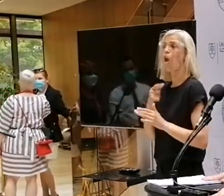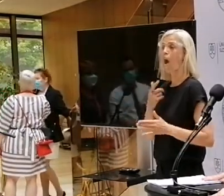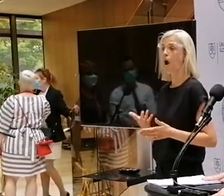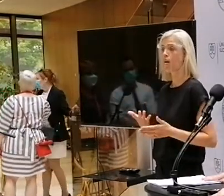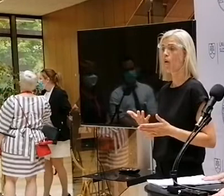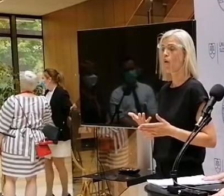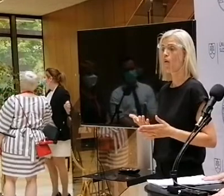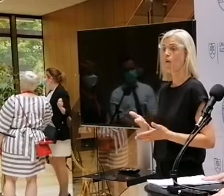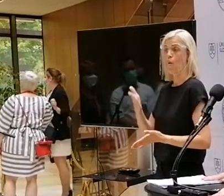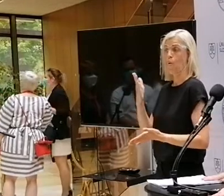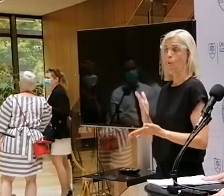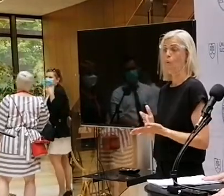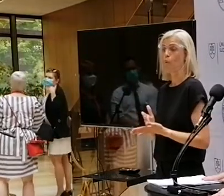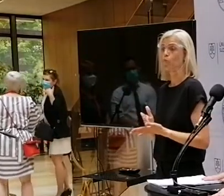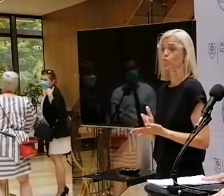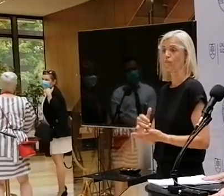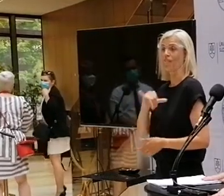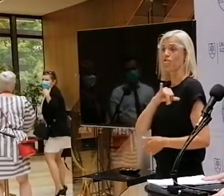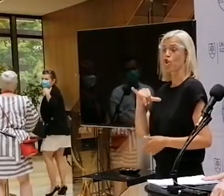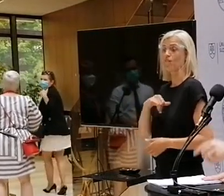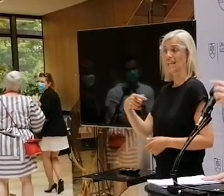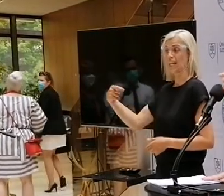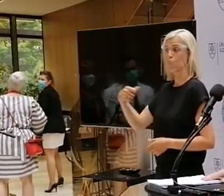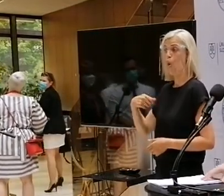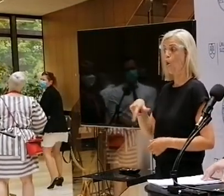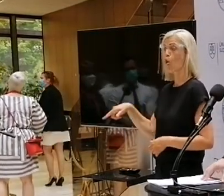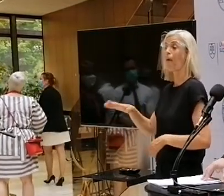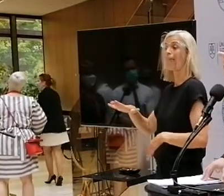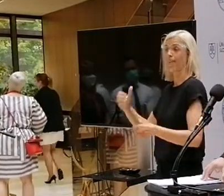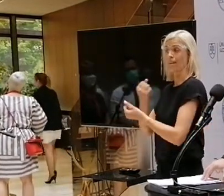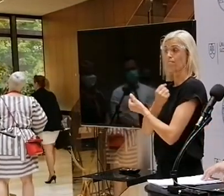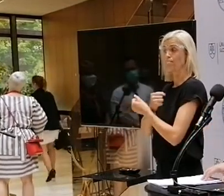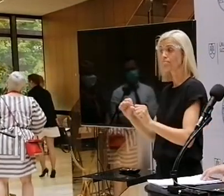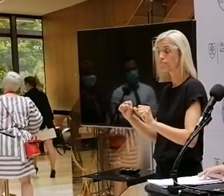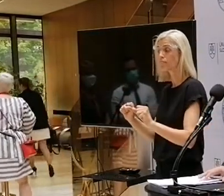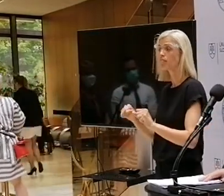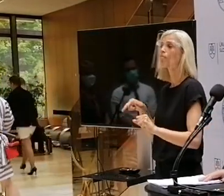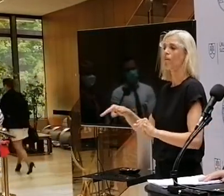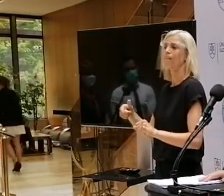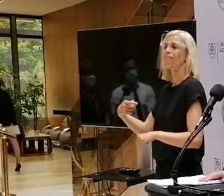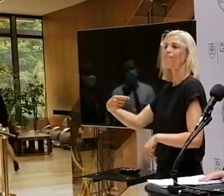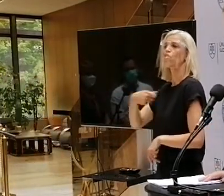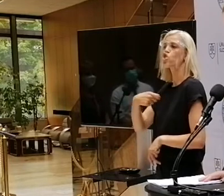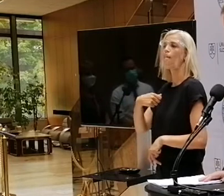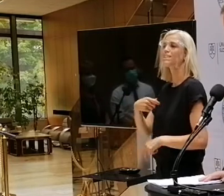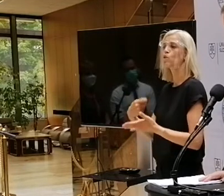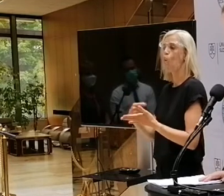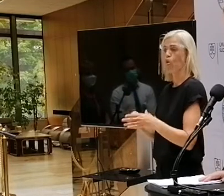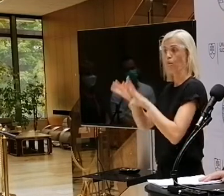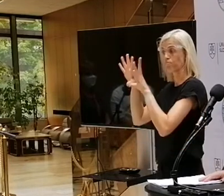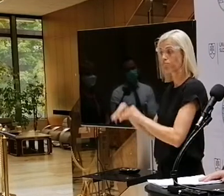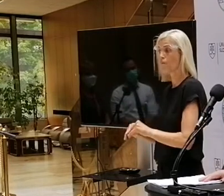to poberanie vdovského dôchodku končí a začína opäť až, keď tá matka dosiahne dôchodkový